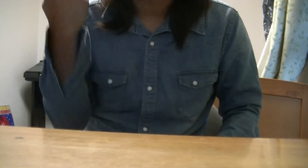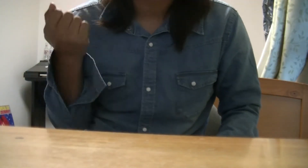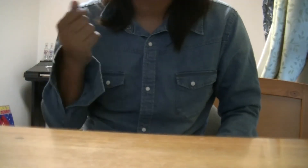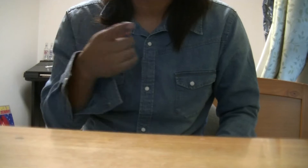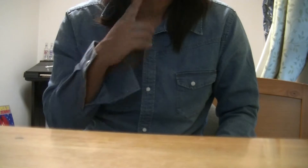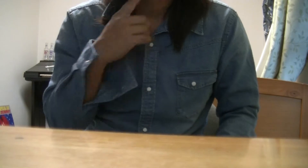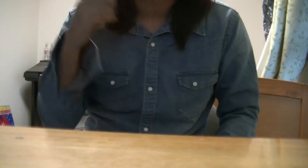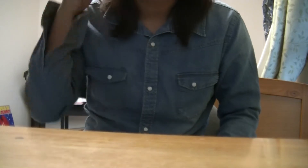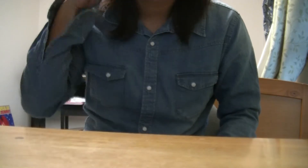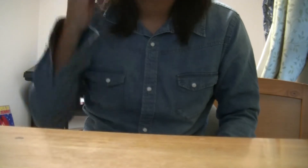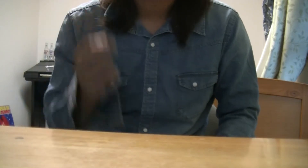フィル。